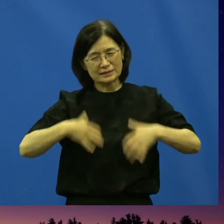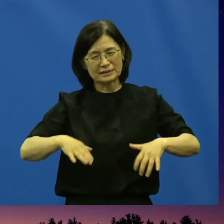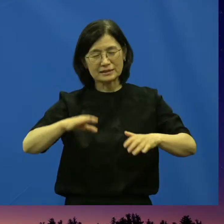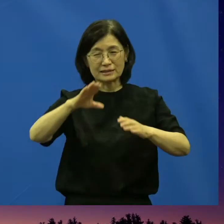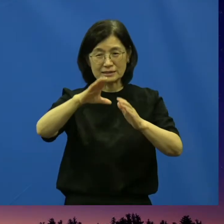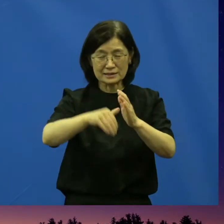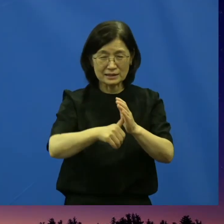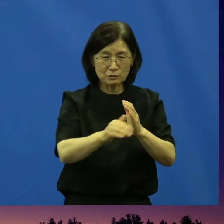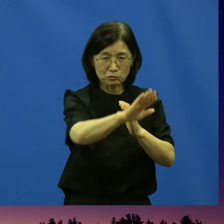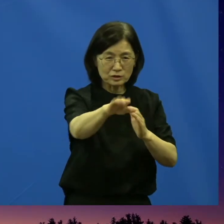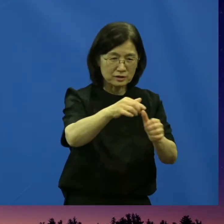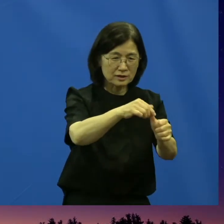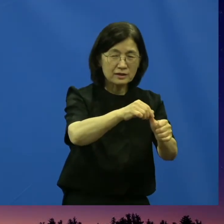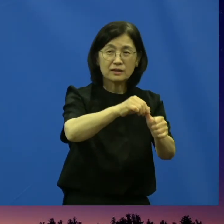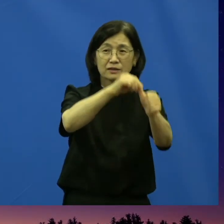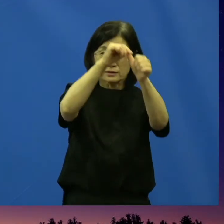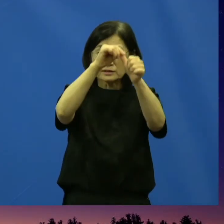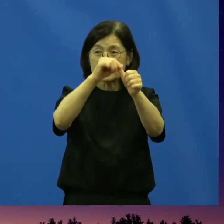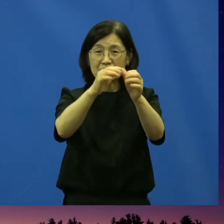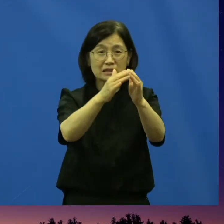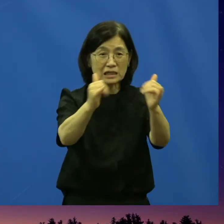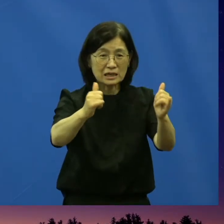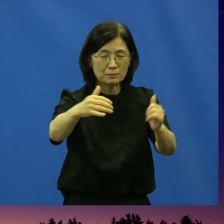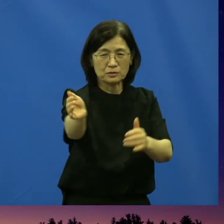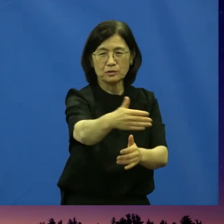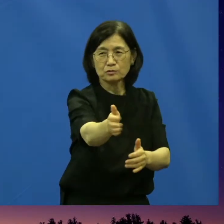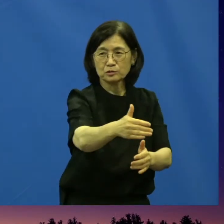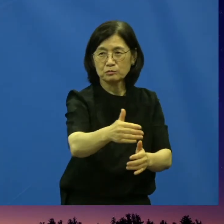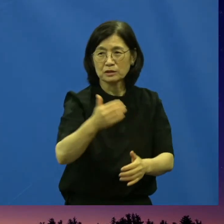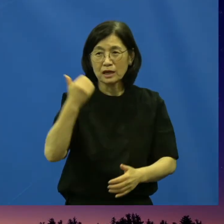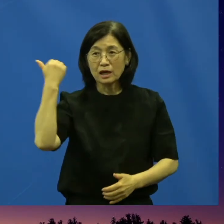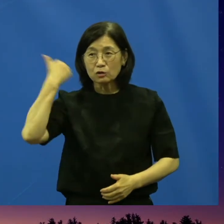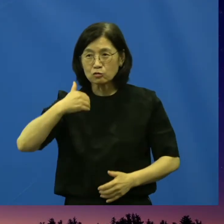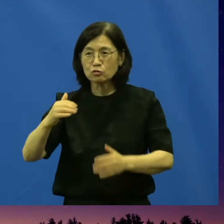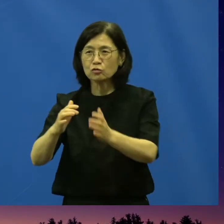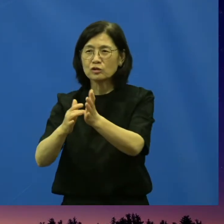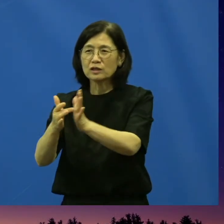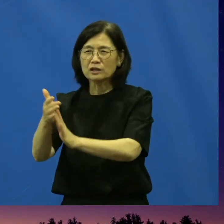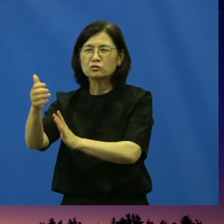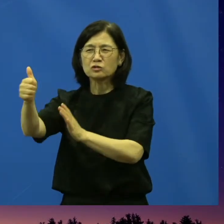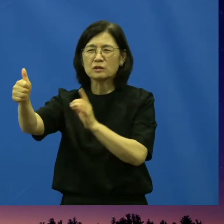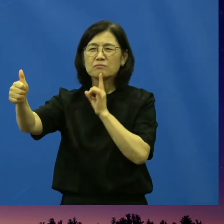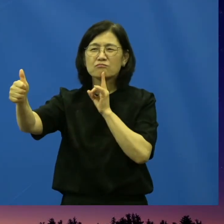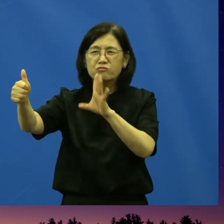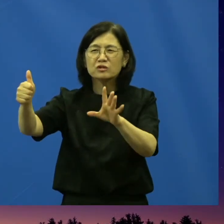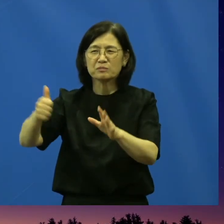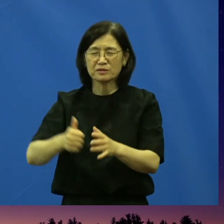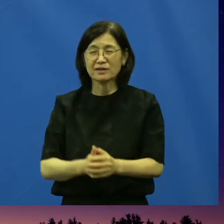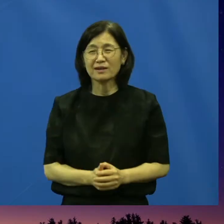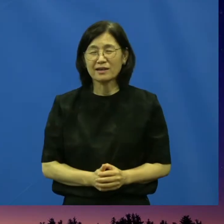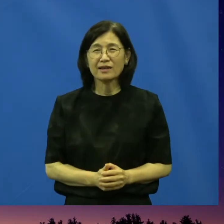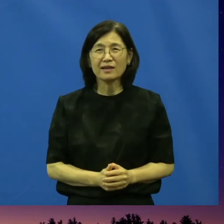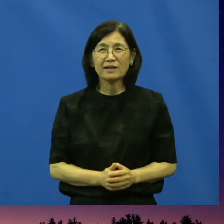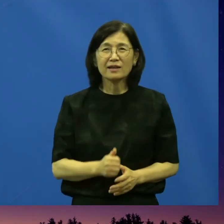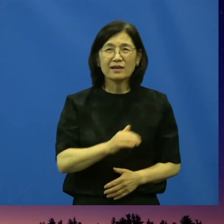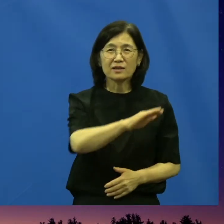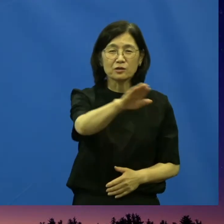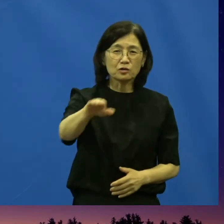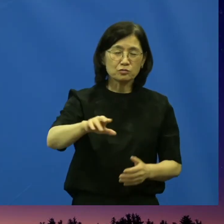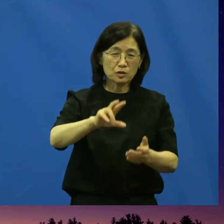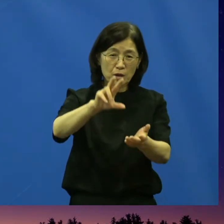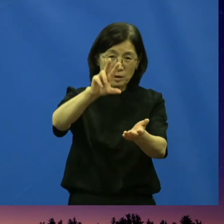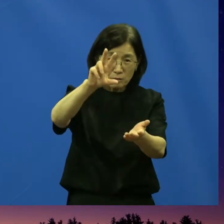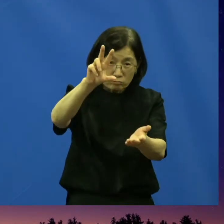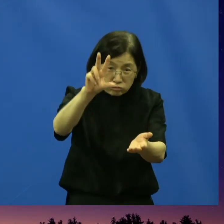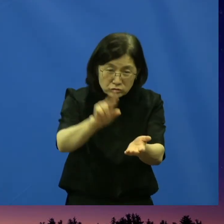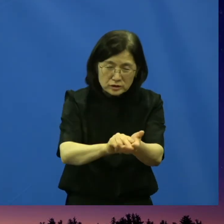없어요. 우리 목자밖에 없어요. 그래서 오늘 이 밤에 나온 줄로 믿습니다. 여러분들의 문제는